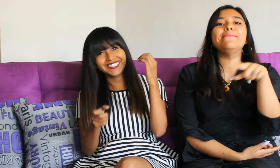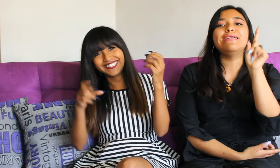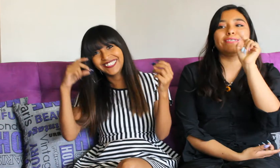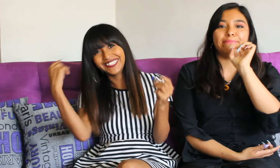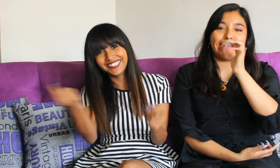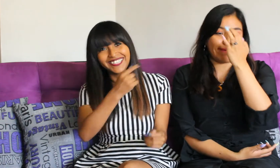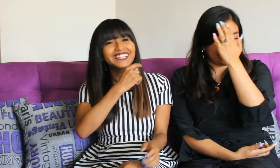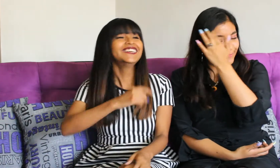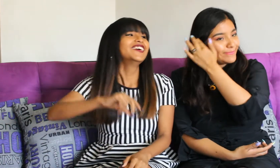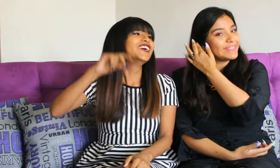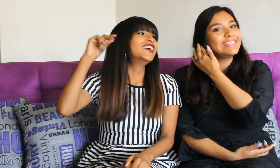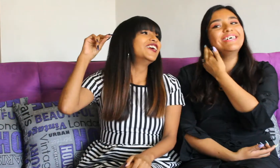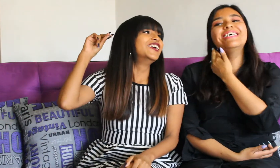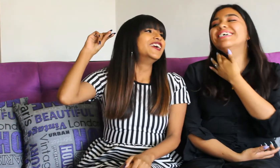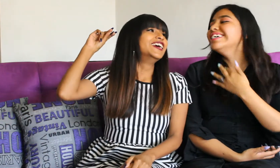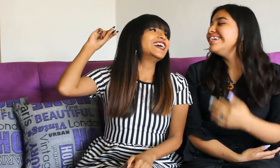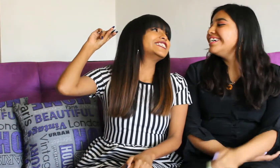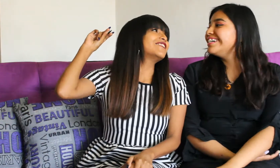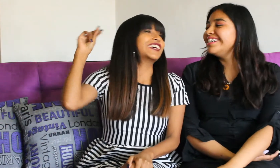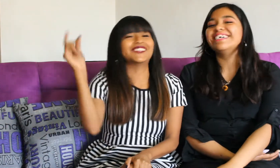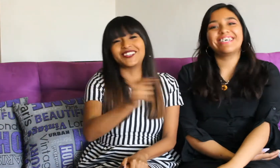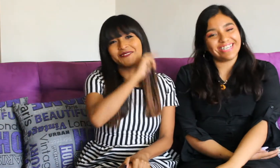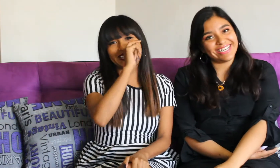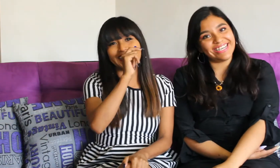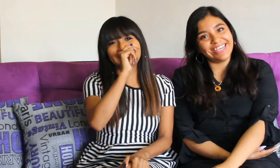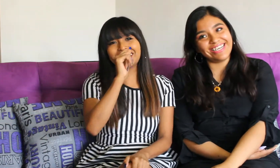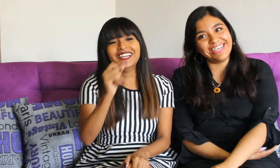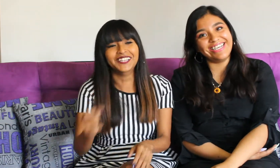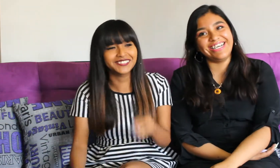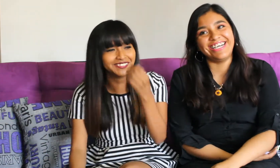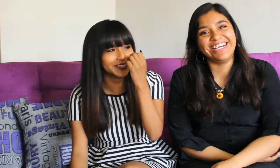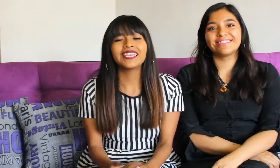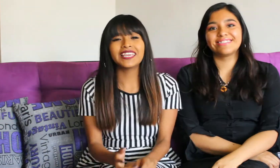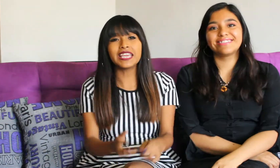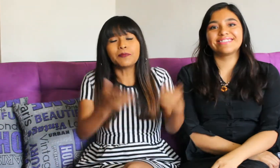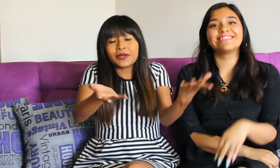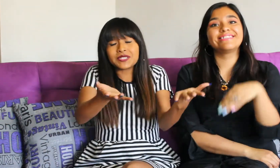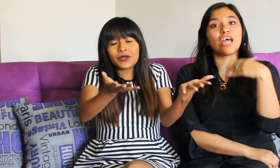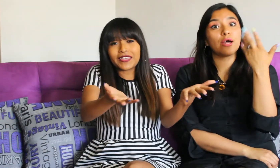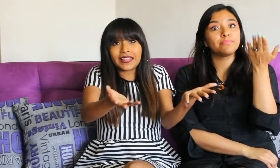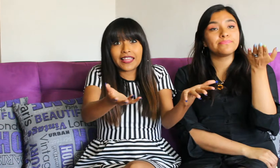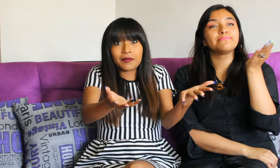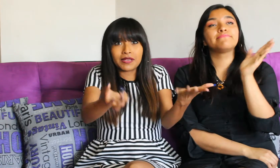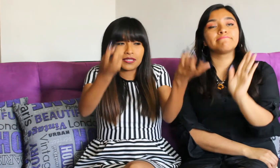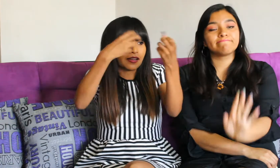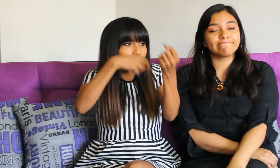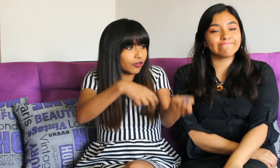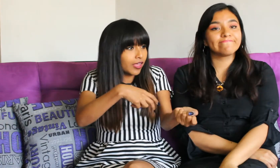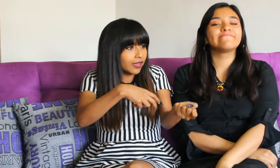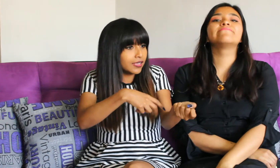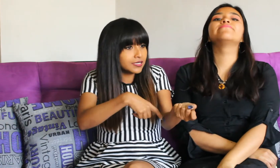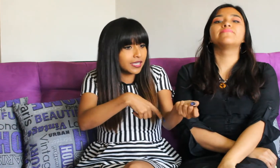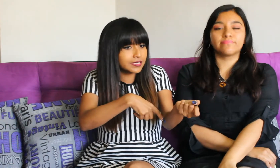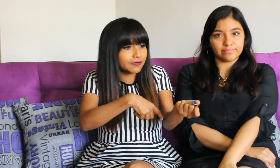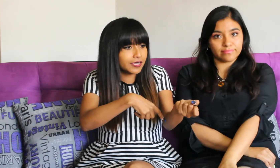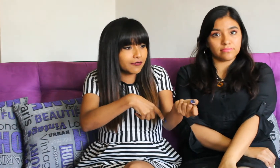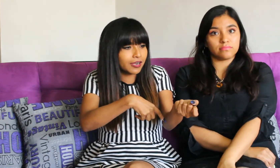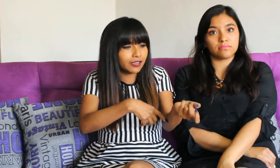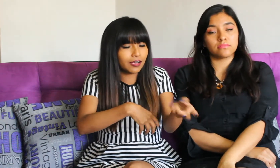me lo esperaba. Es el matar sorpresa de este canal. Y pues no queda nada más que recordarles que se va a llevar a cabo